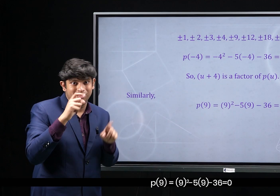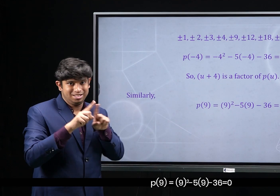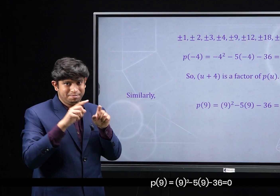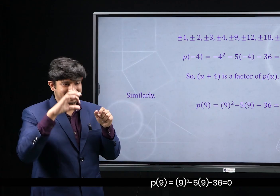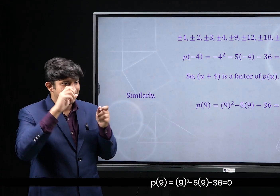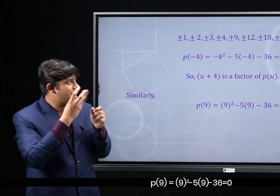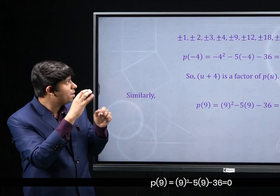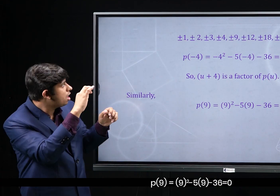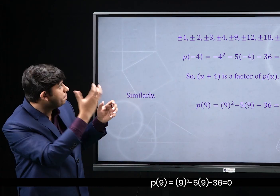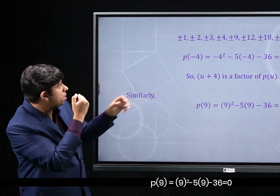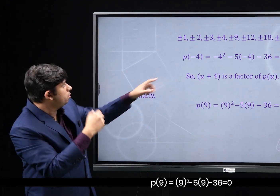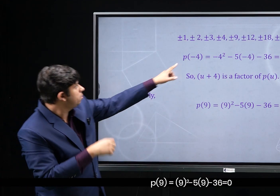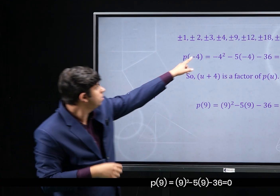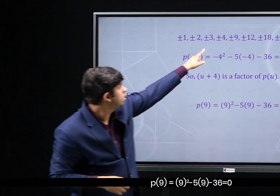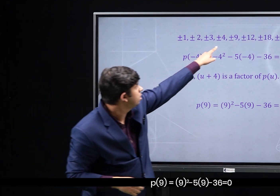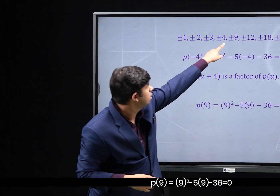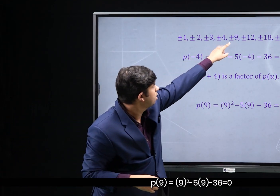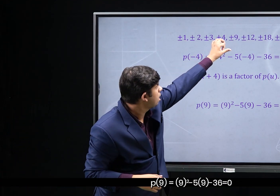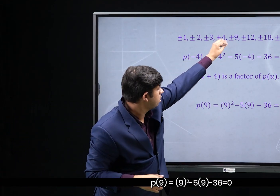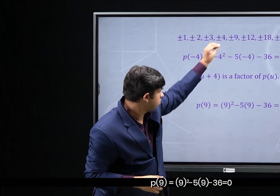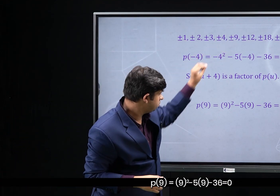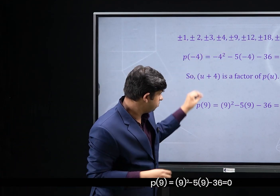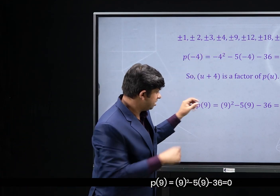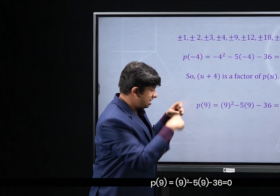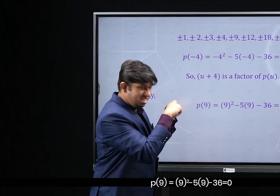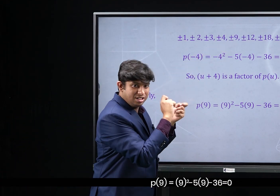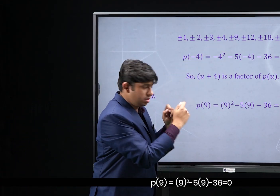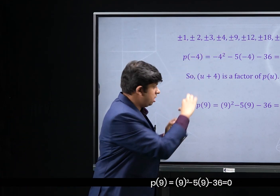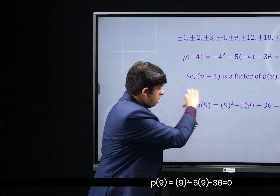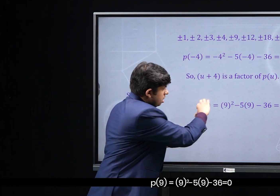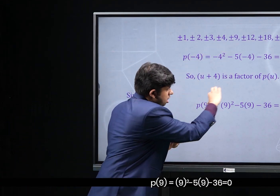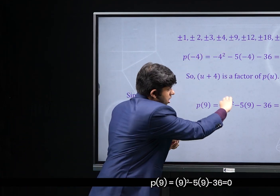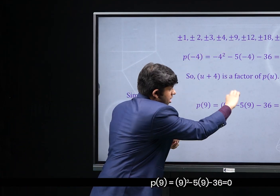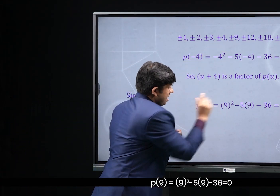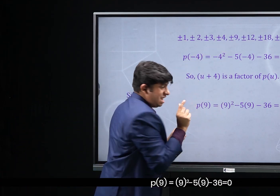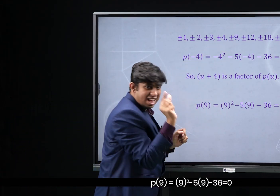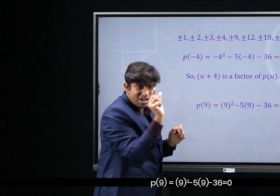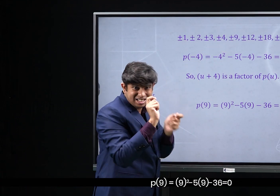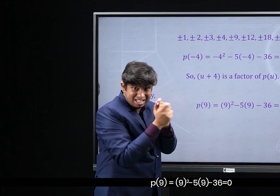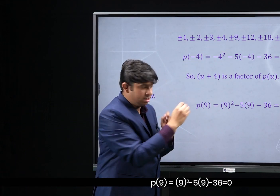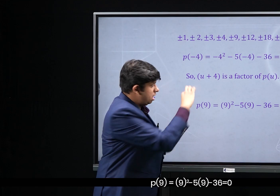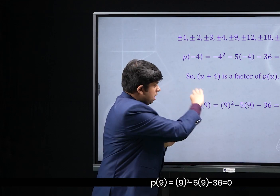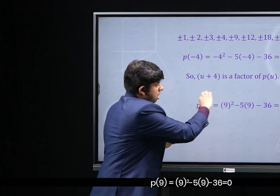P 9 ஈடு 9 மேலிலக்க 2 கழித்தல் 9 கழித்தல் 36 ஈடு